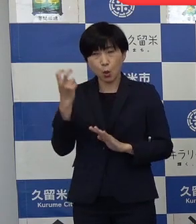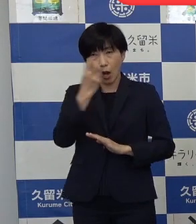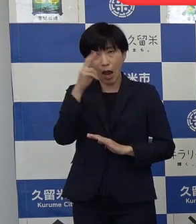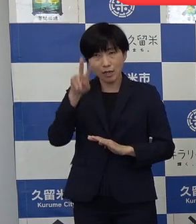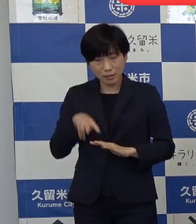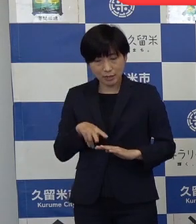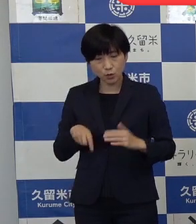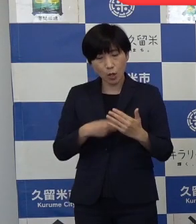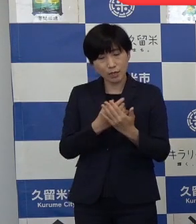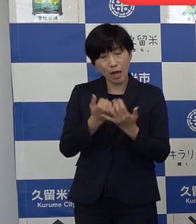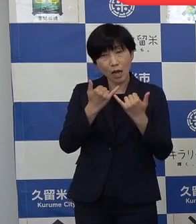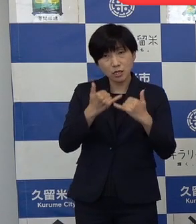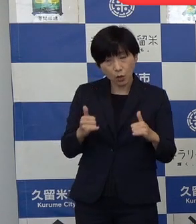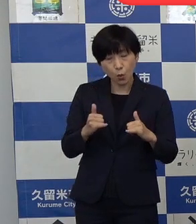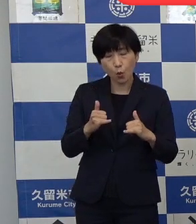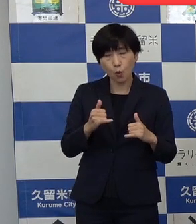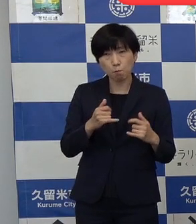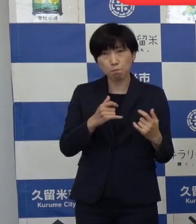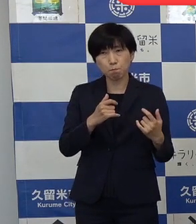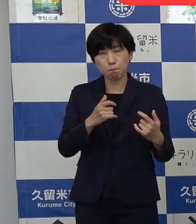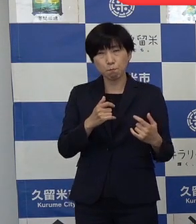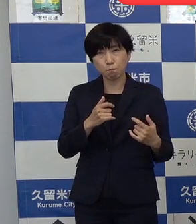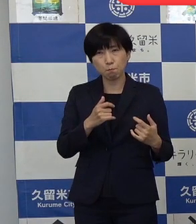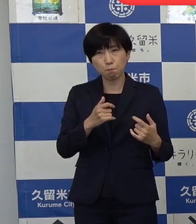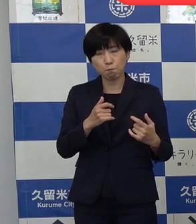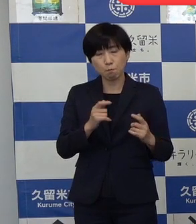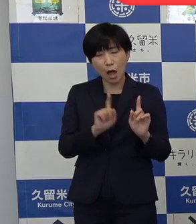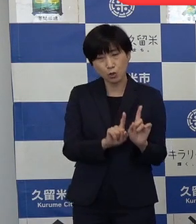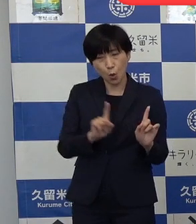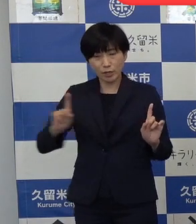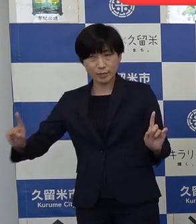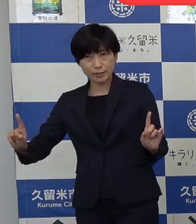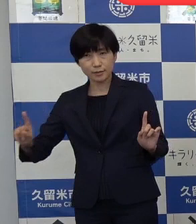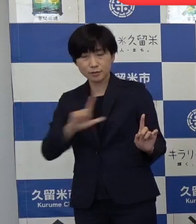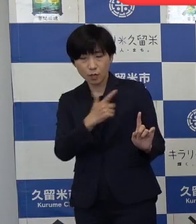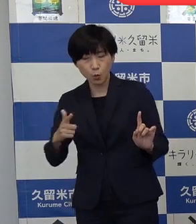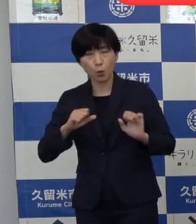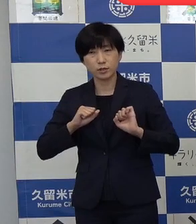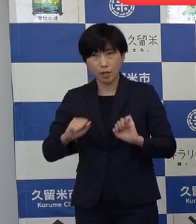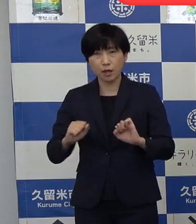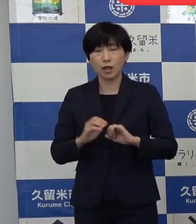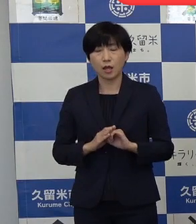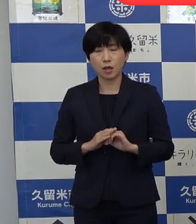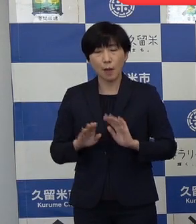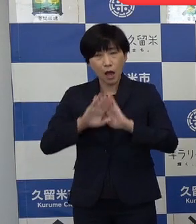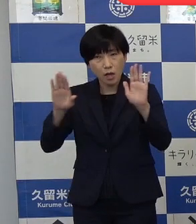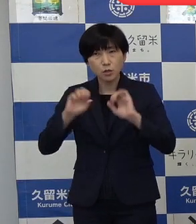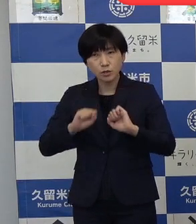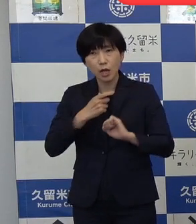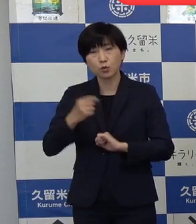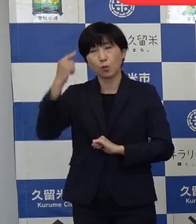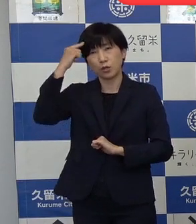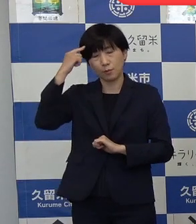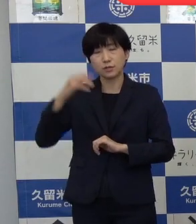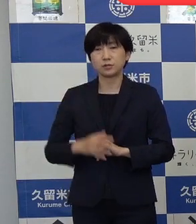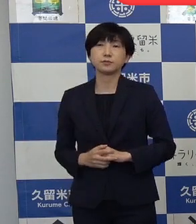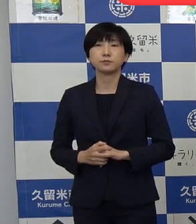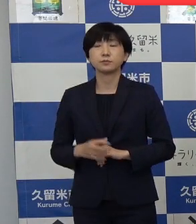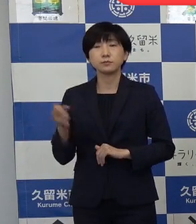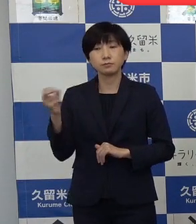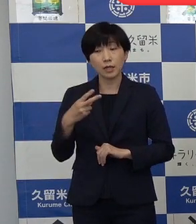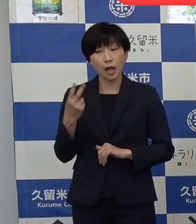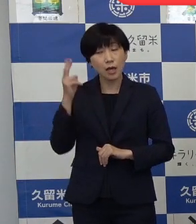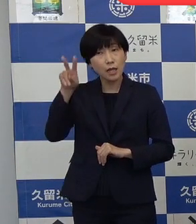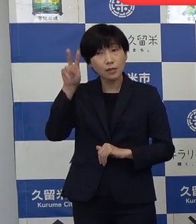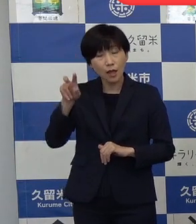参加者の十分な距離などを確保しながら開催をしていきたいと思っています。また明